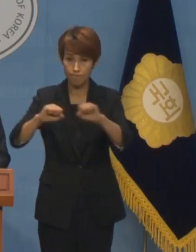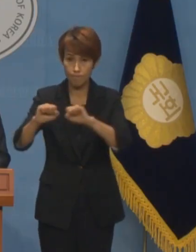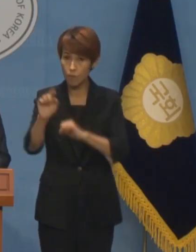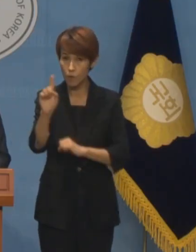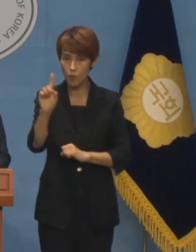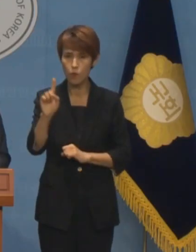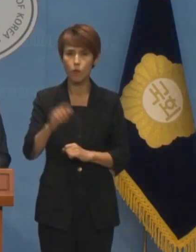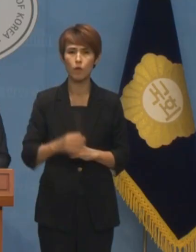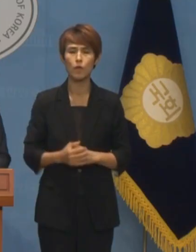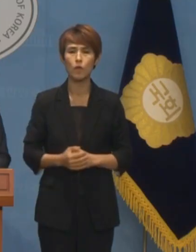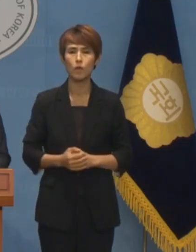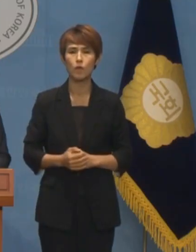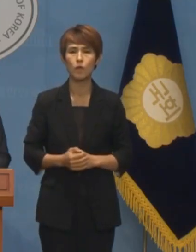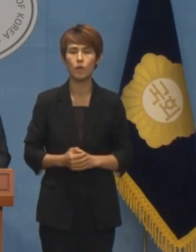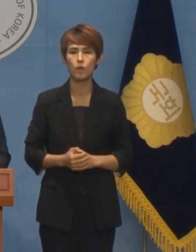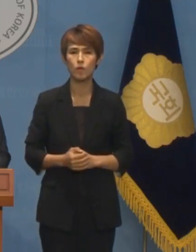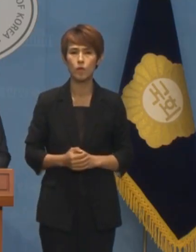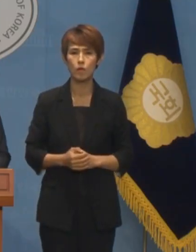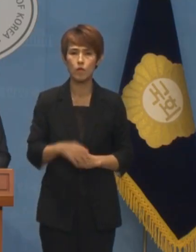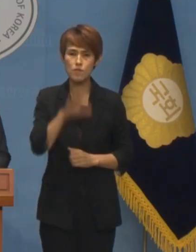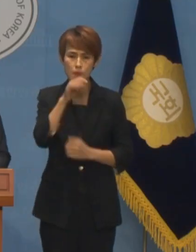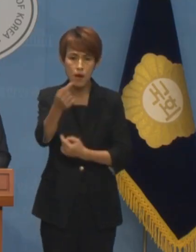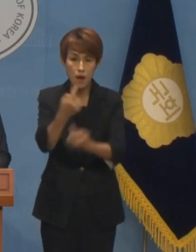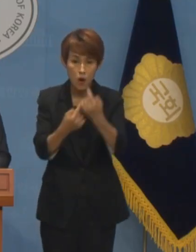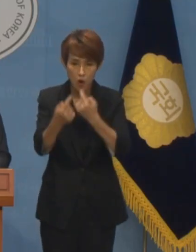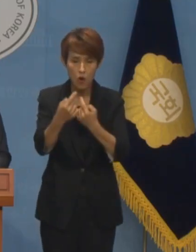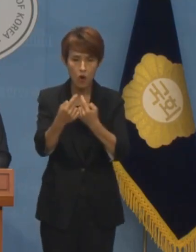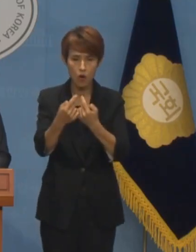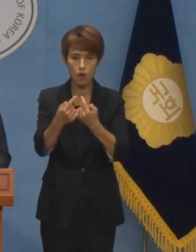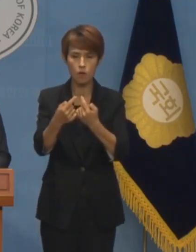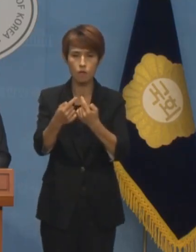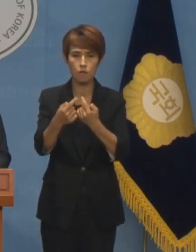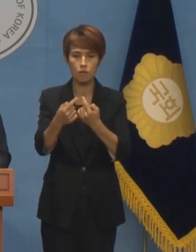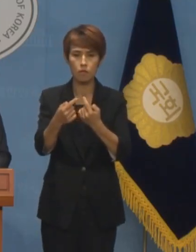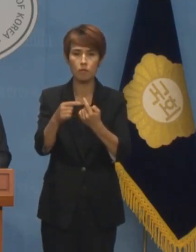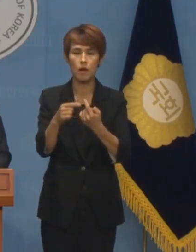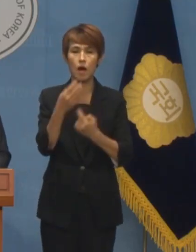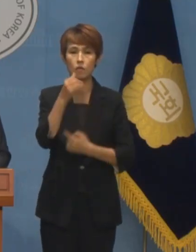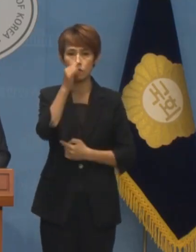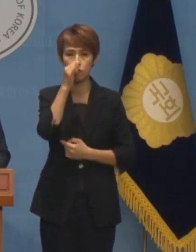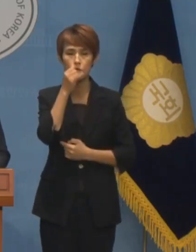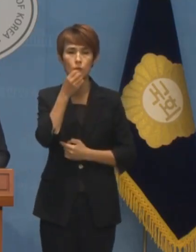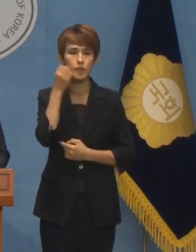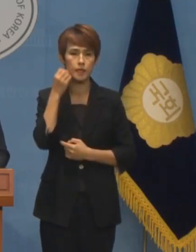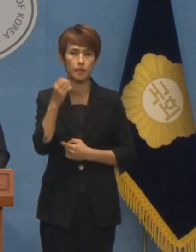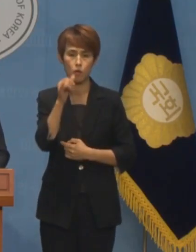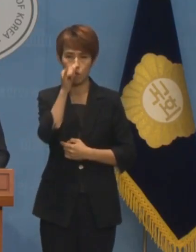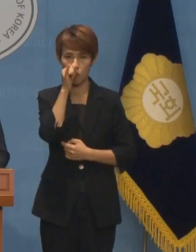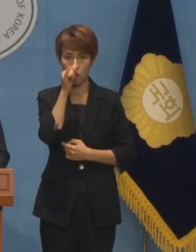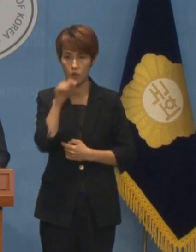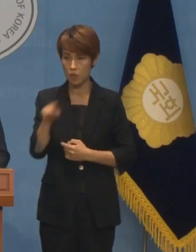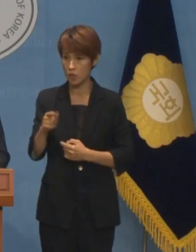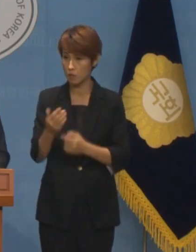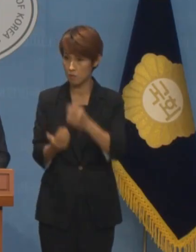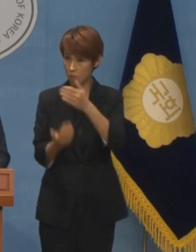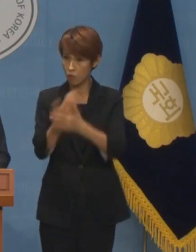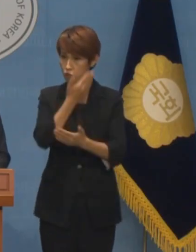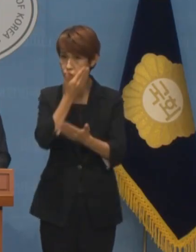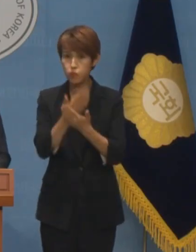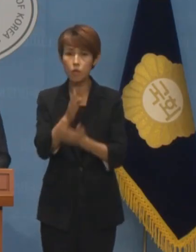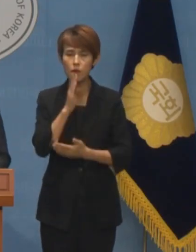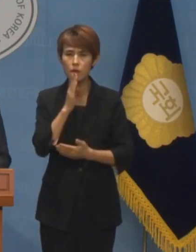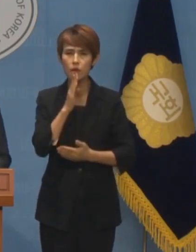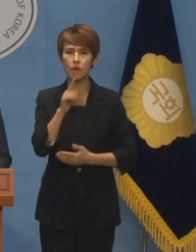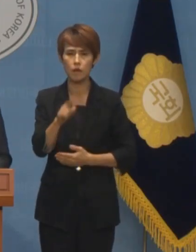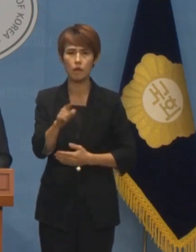이 민원창구 웹을 두고 있습니다. 그런데 이 사건이 이렇게 중요하면 별도의